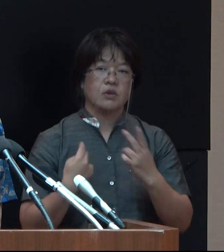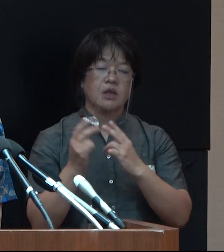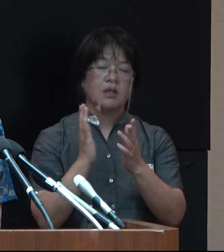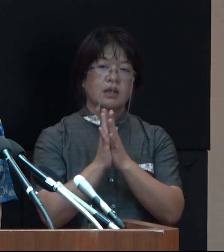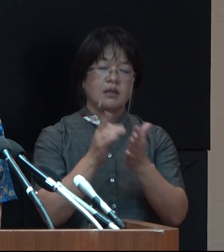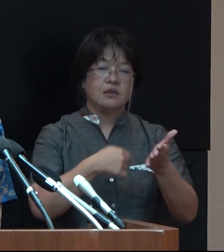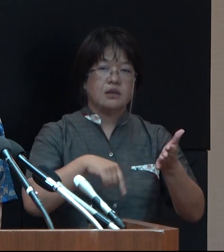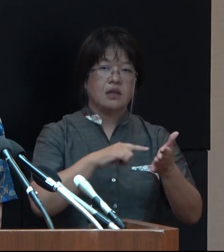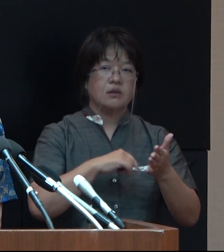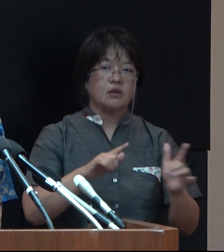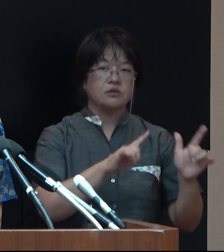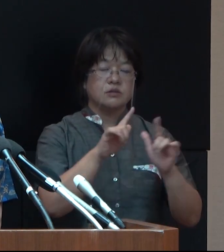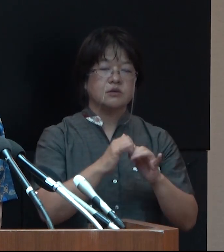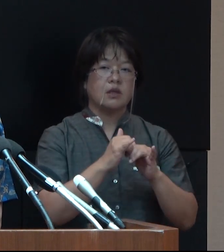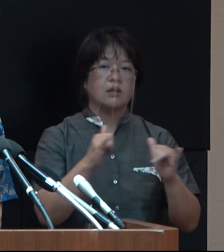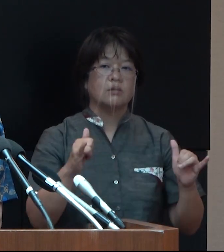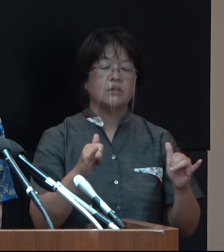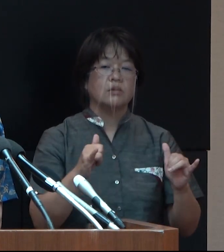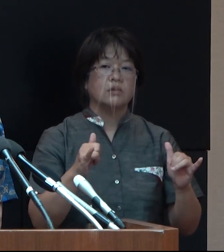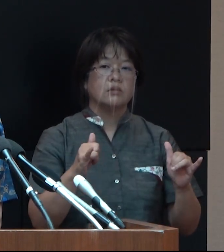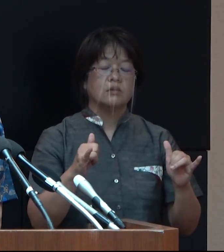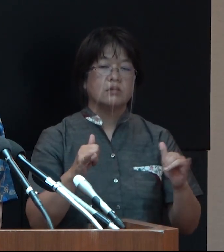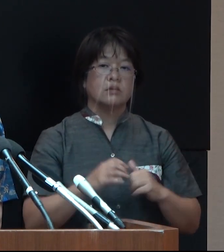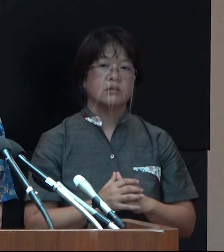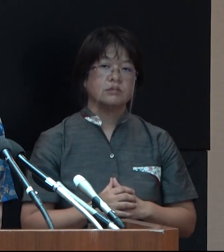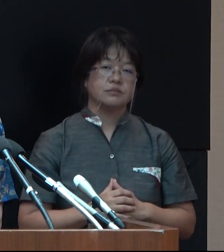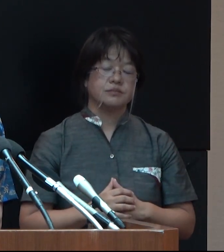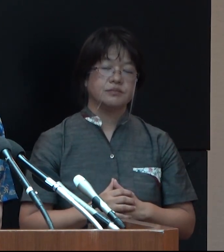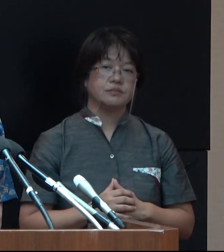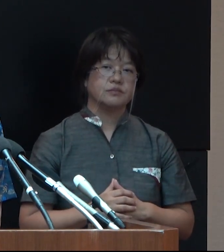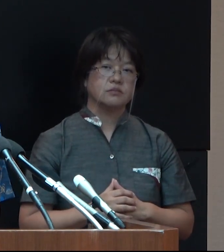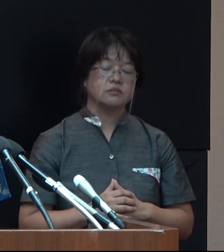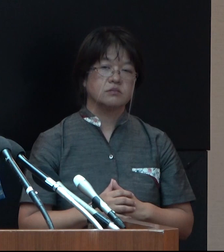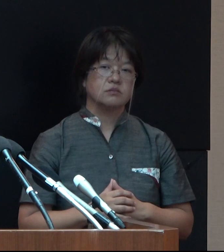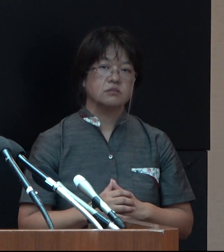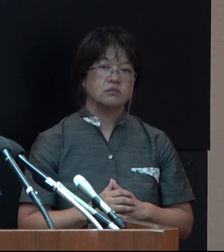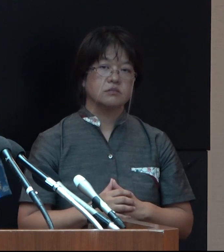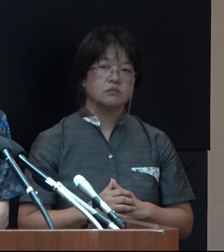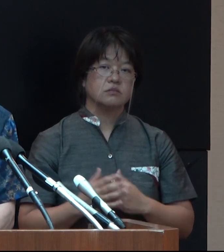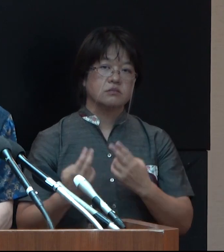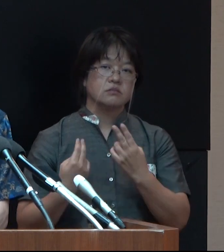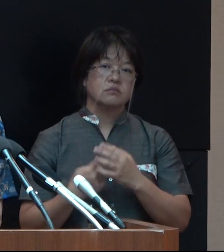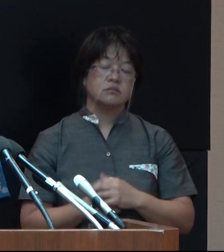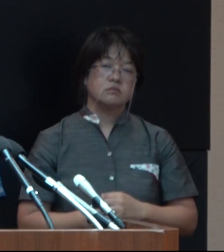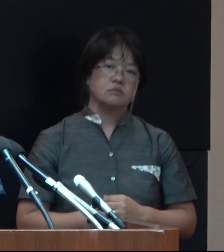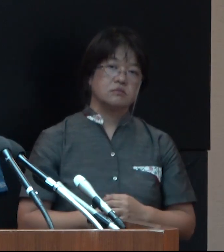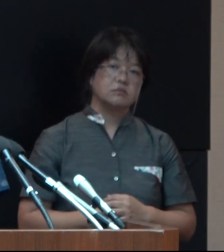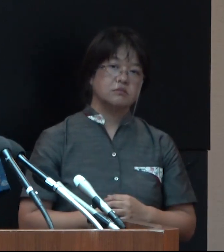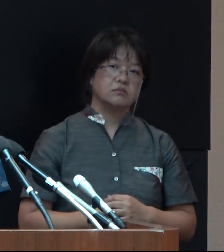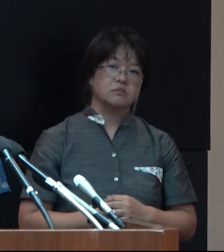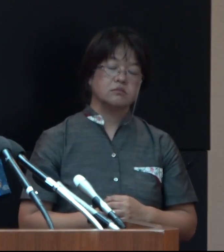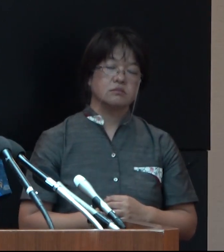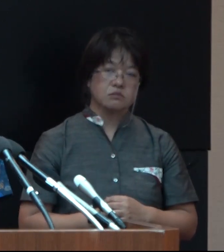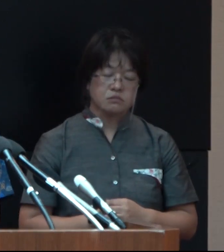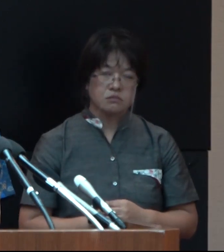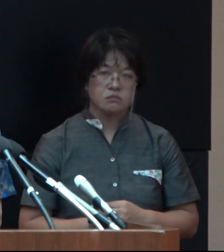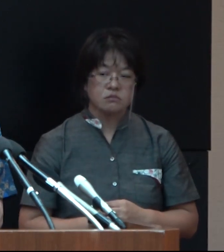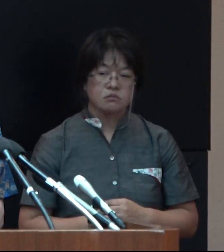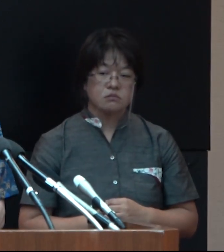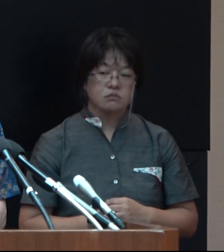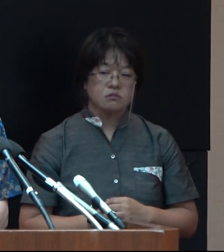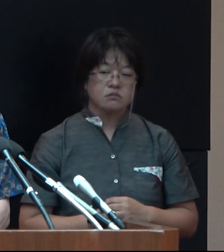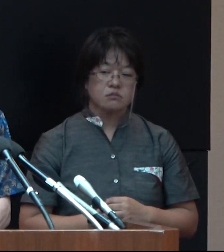方で沖縄に、夏休みに行こうとしていた方もいっぱいいると思うので、 はい、 その方々への呼びかけがあればお願いします。 はい、